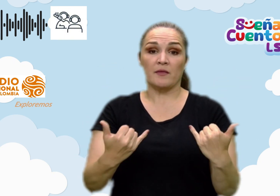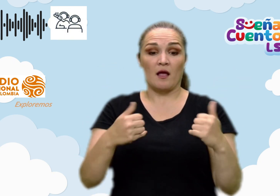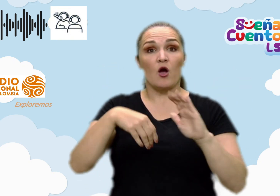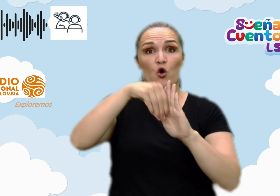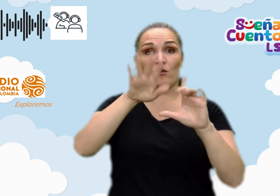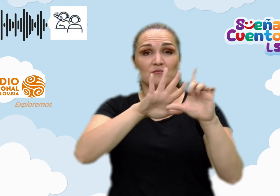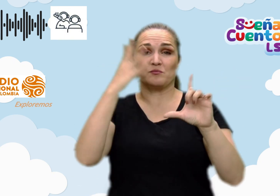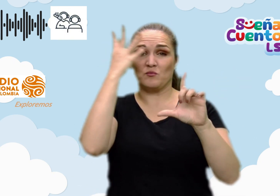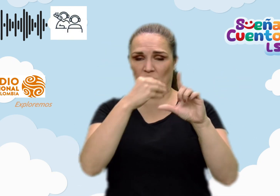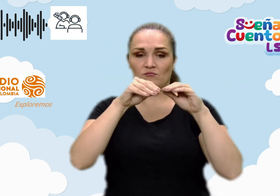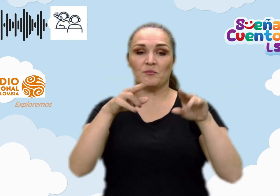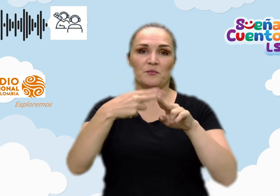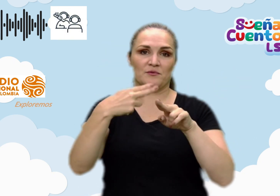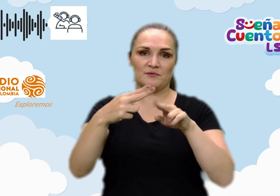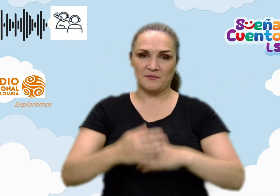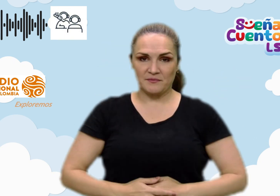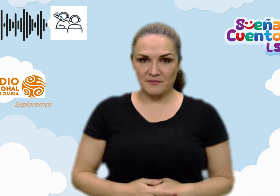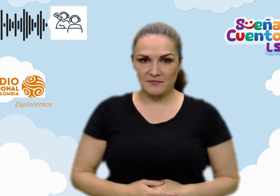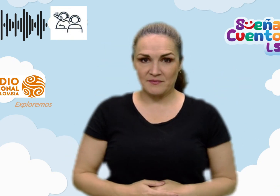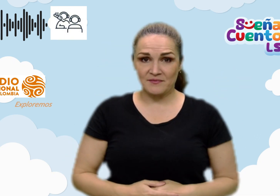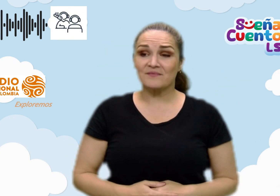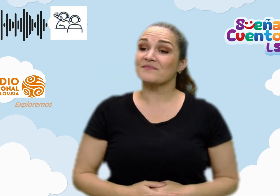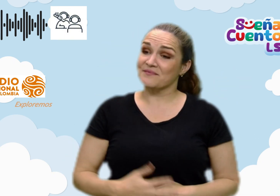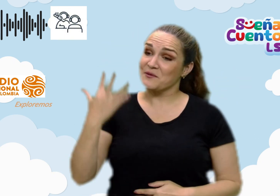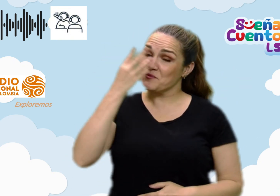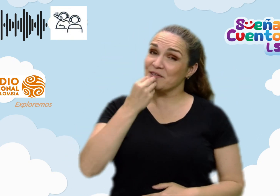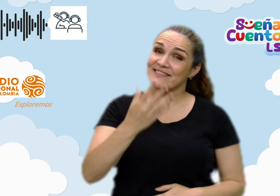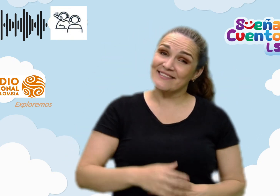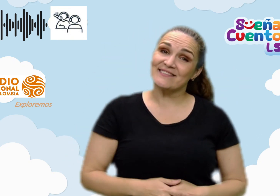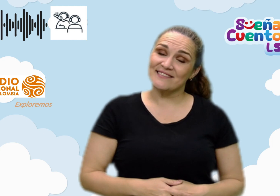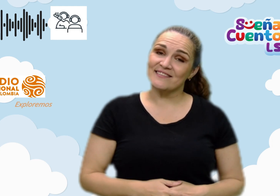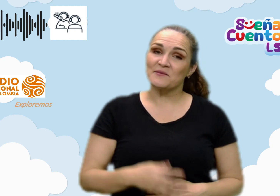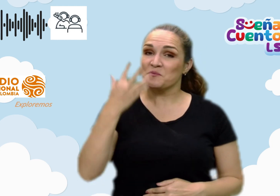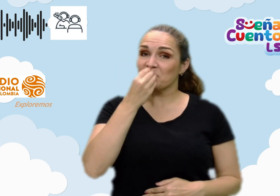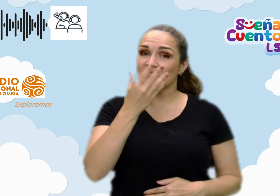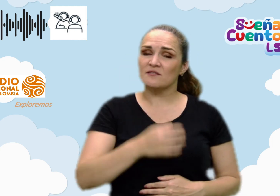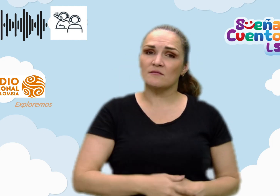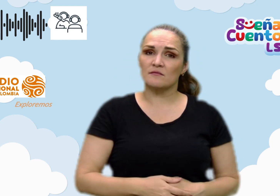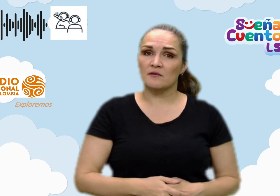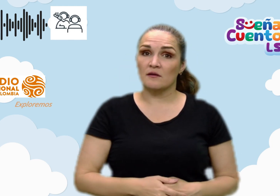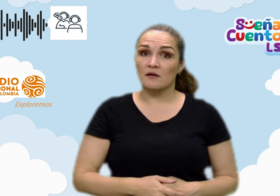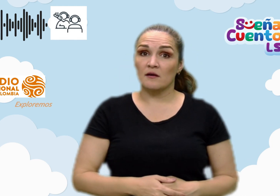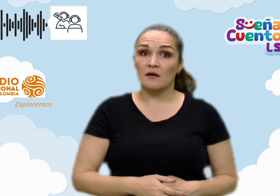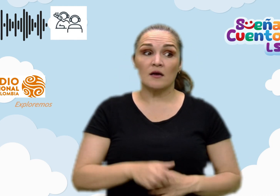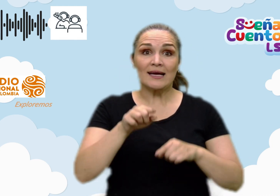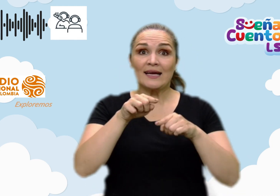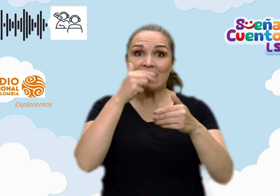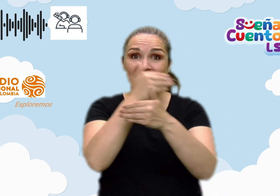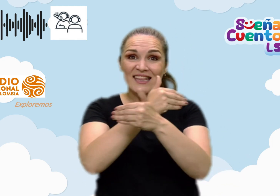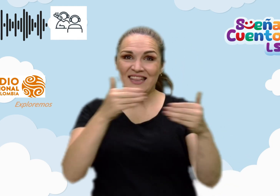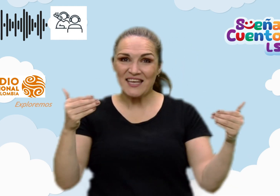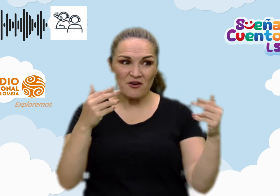fuertes y tenemos un contenido súper bonito que está próximo a salir. Ay, qué bonito, qué bonito.